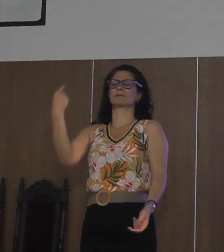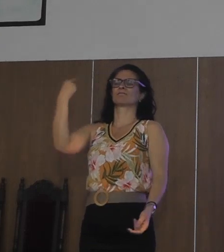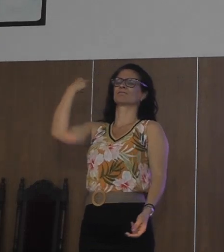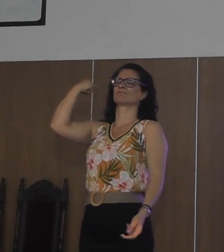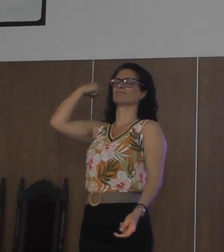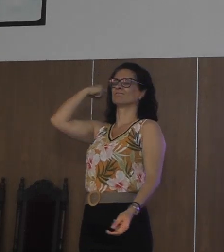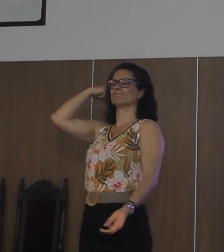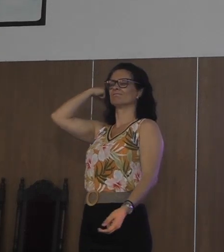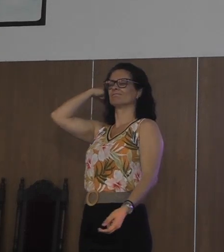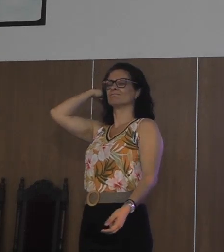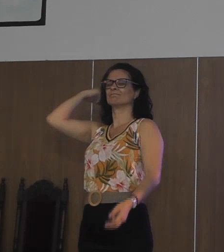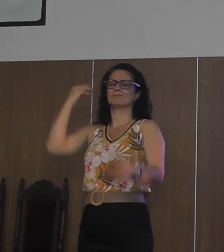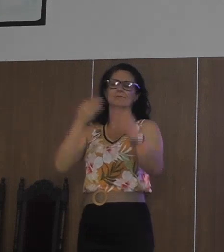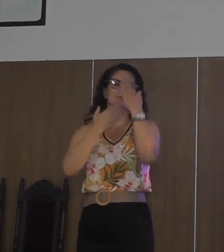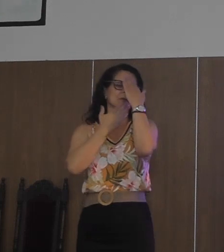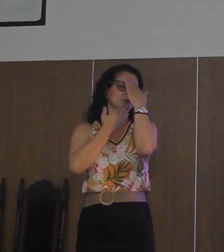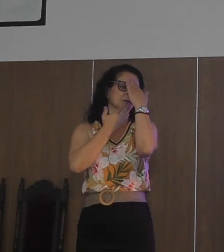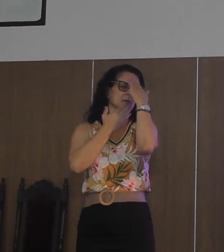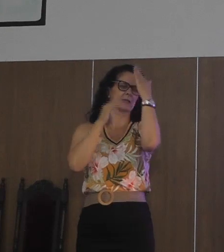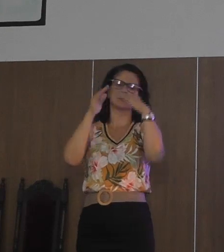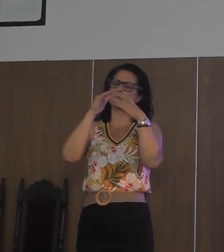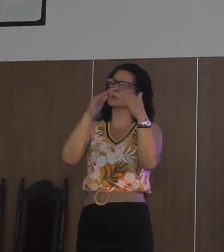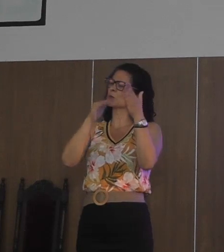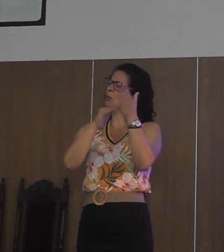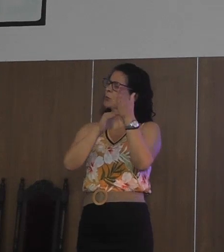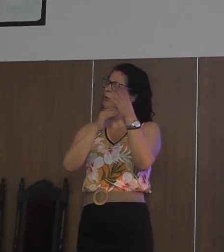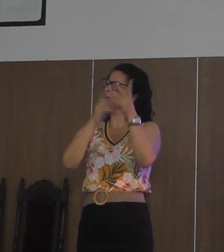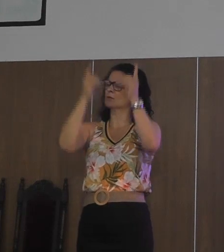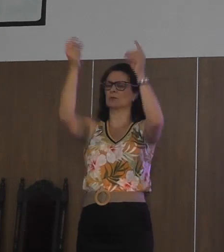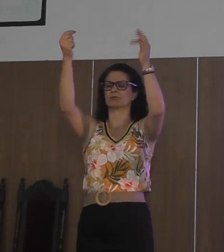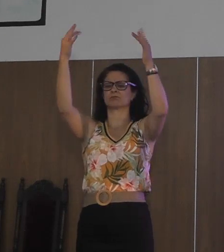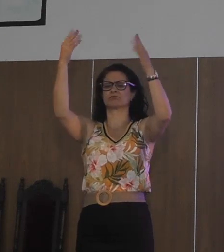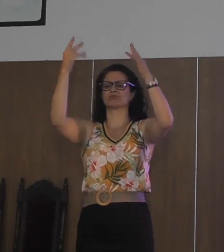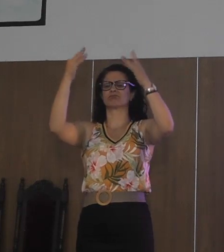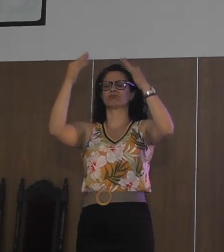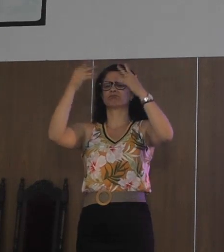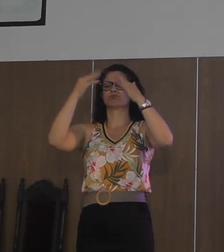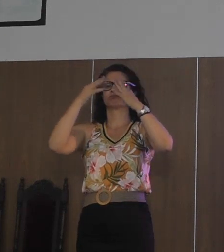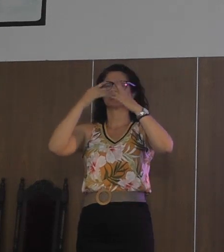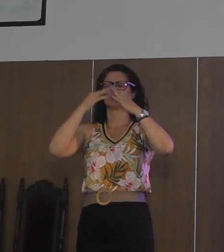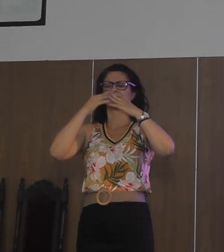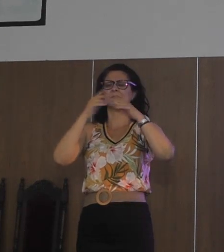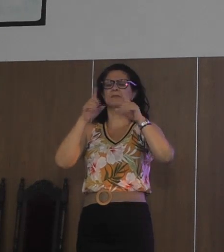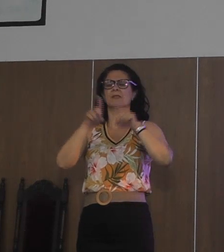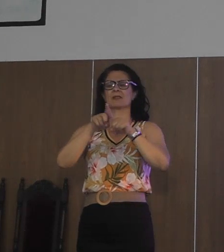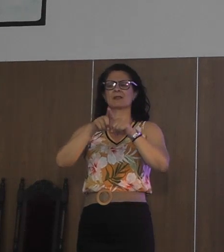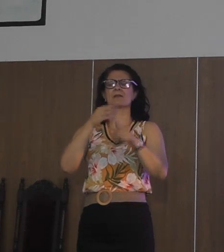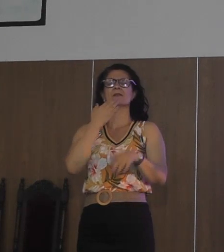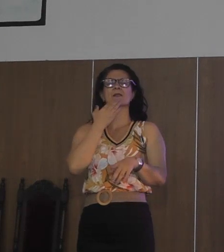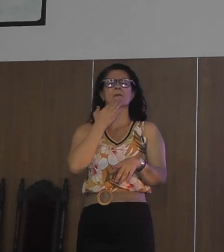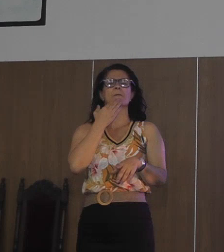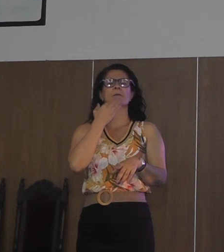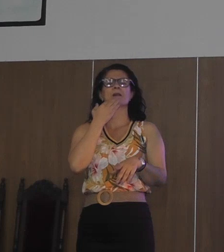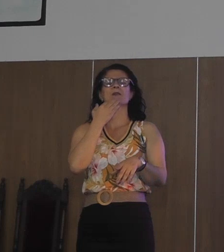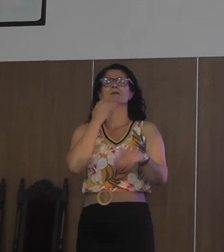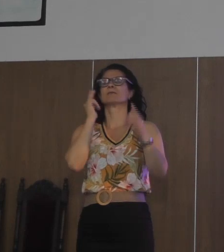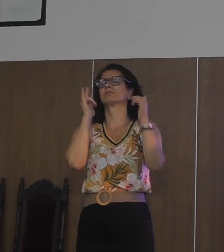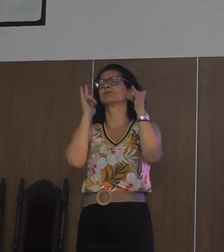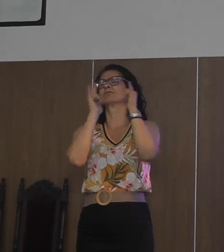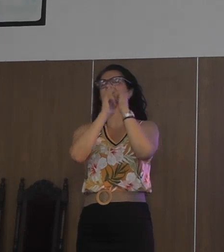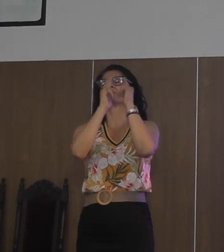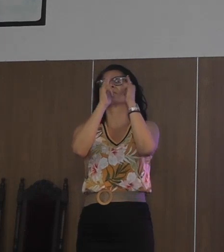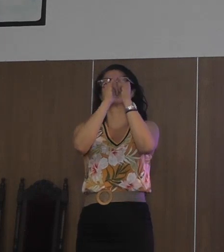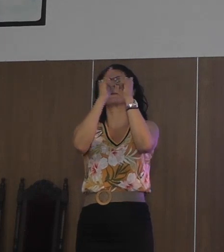dado. Perdoa nossos pecados que temos cometido diariamente, ó Pai. Nos dá, Espírito Santo,